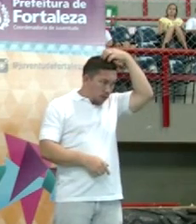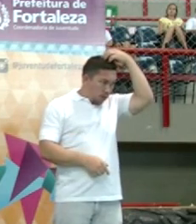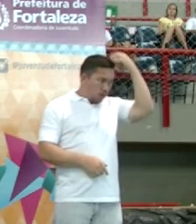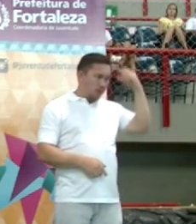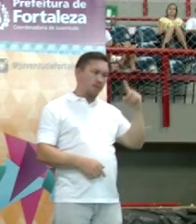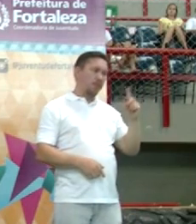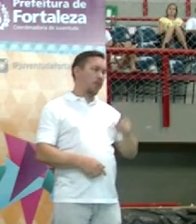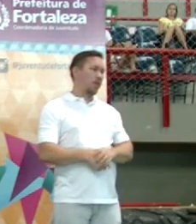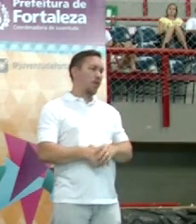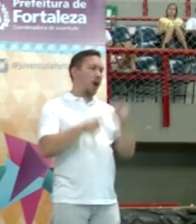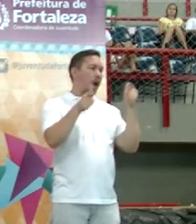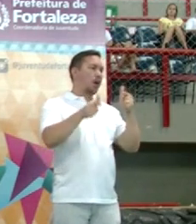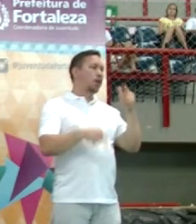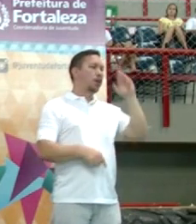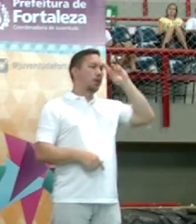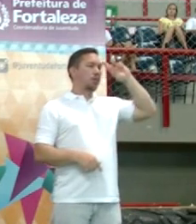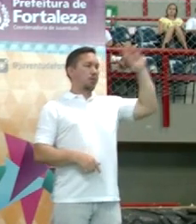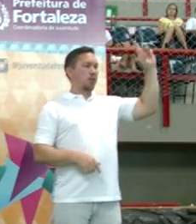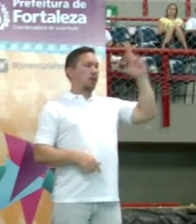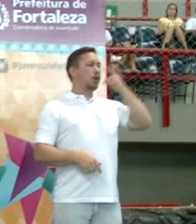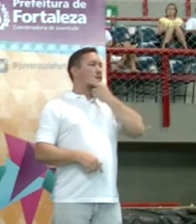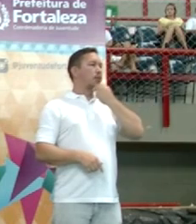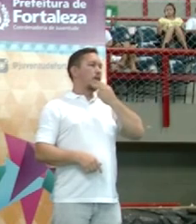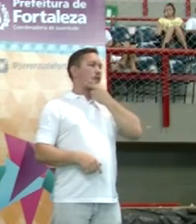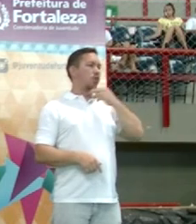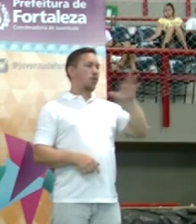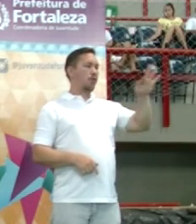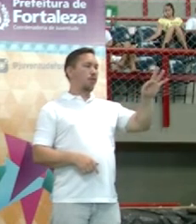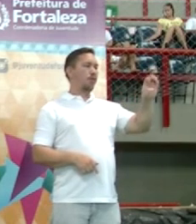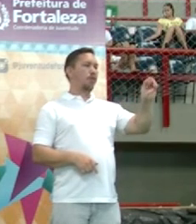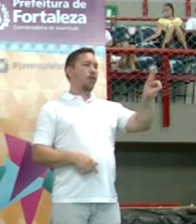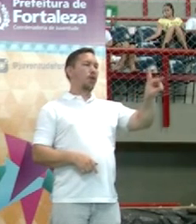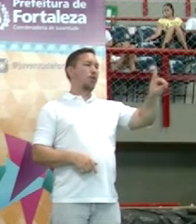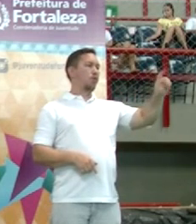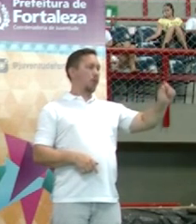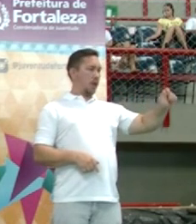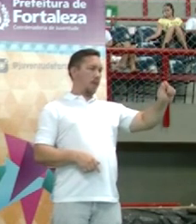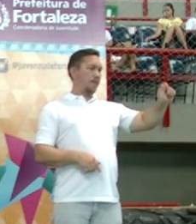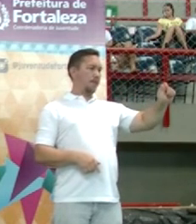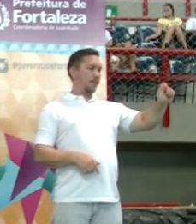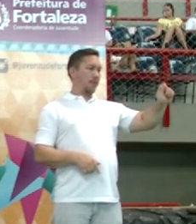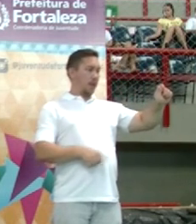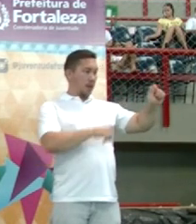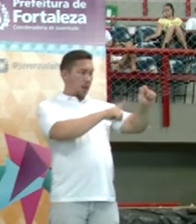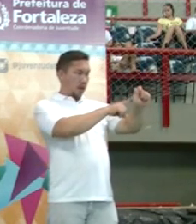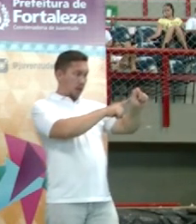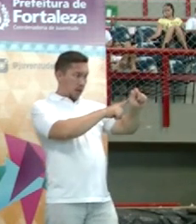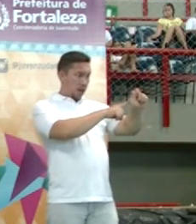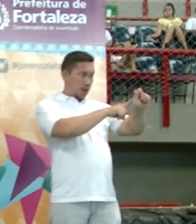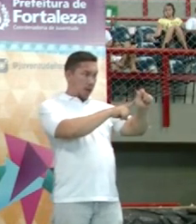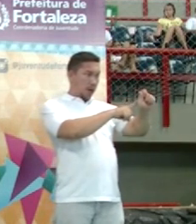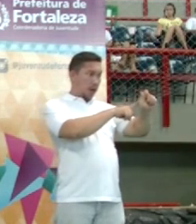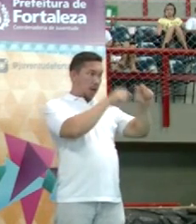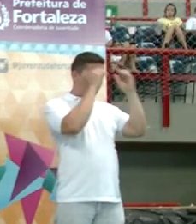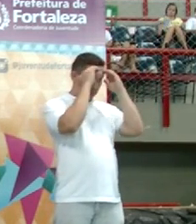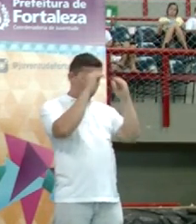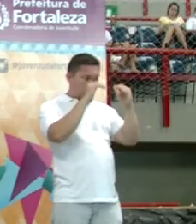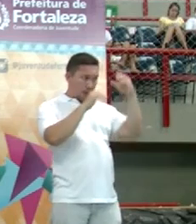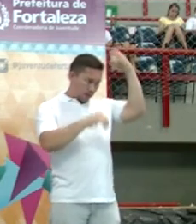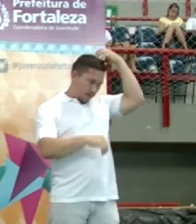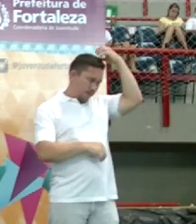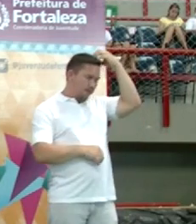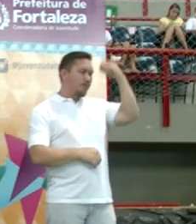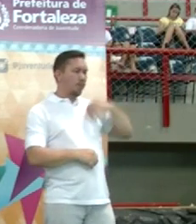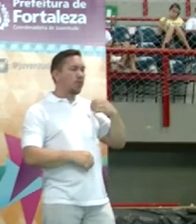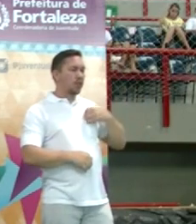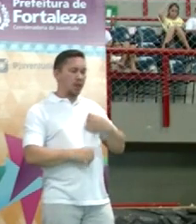quê? Senhor feudal, mas ele é dono do feudo dele. Professor, ele obedece a um rei? Sim. Existe um